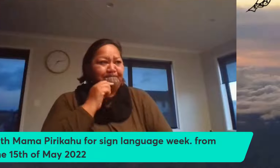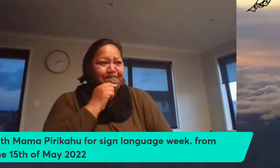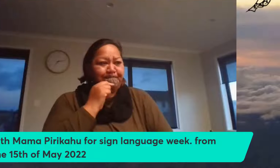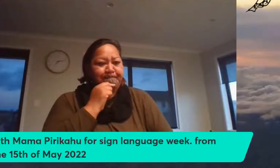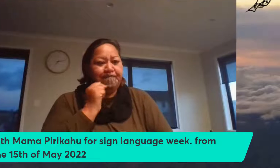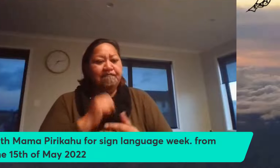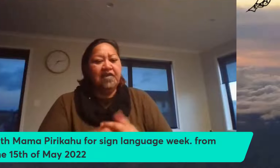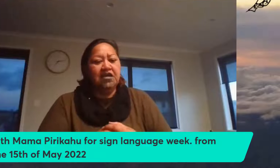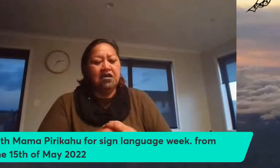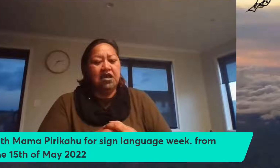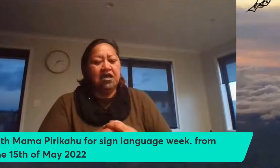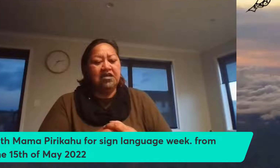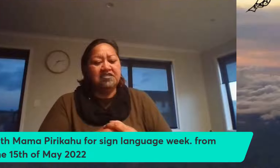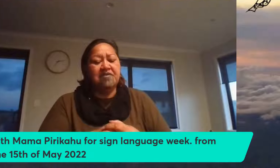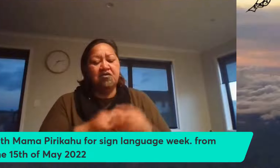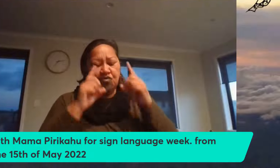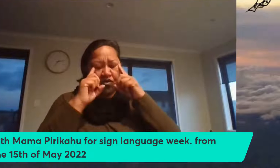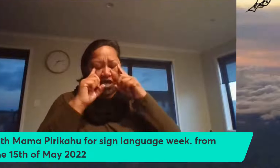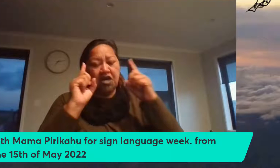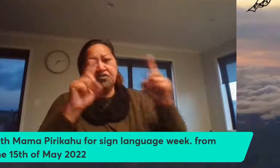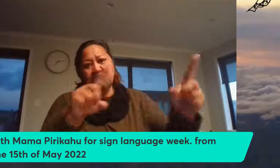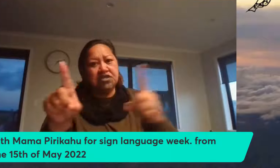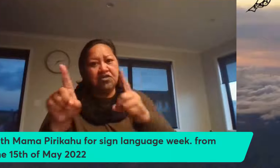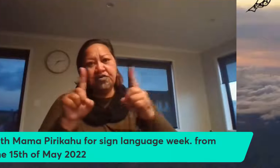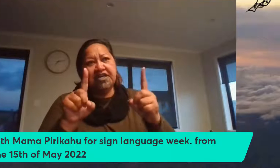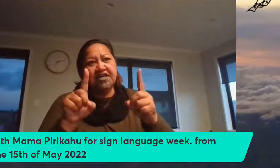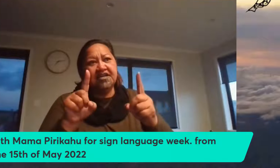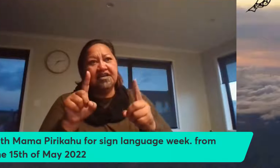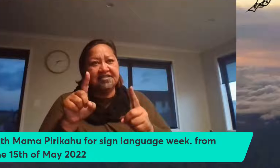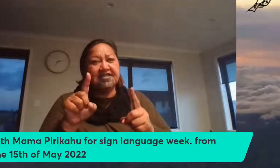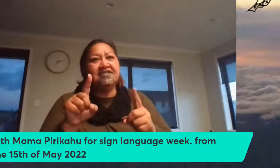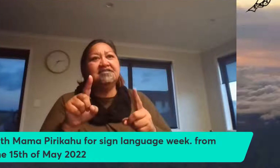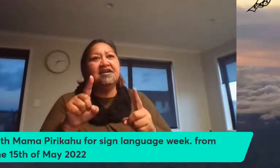tama. I te mea ko ōna karu